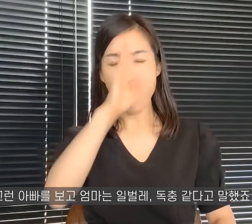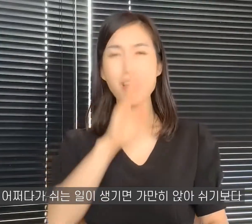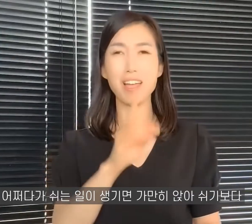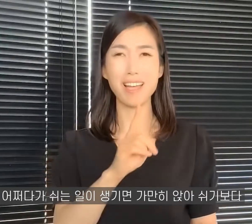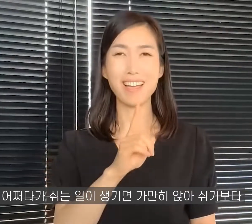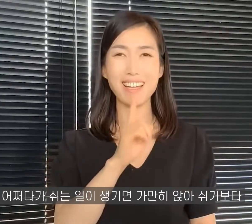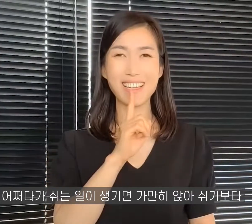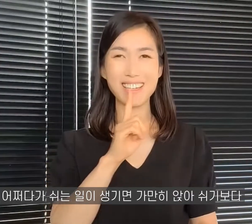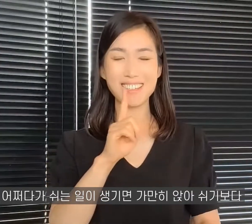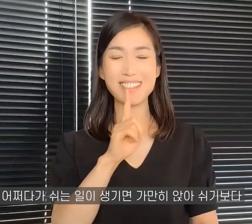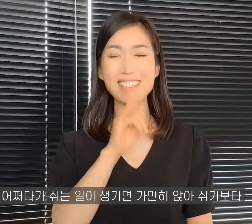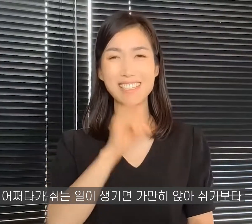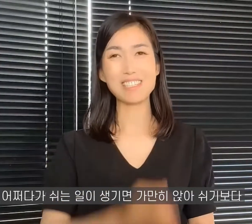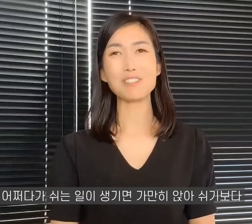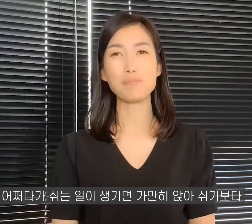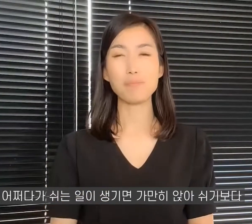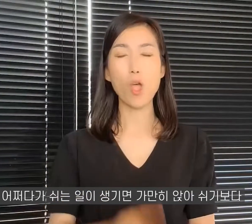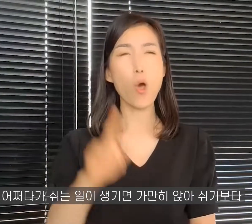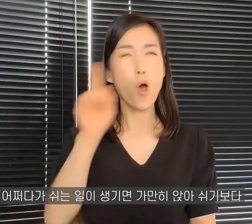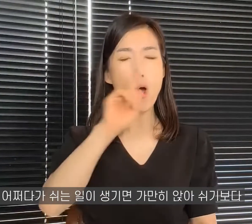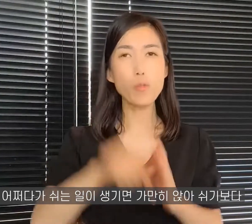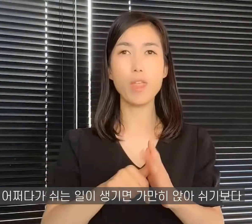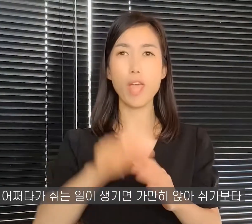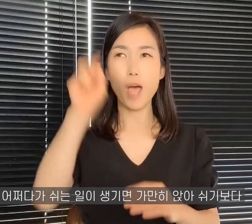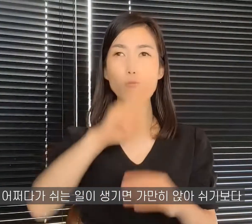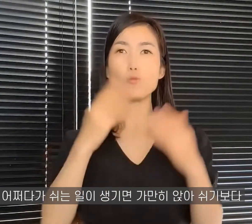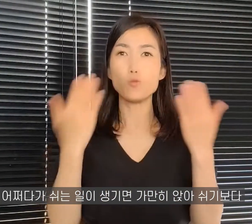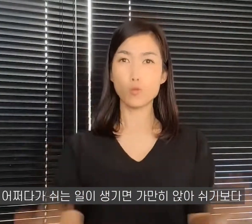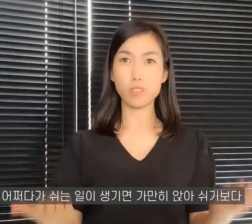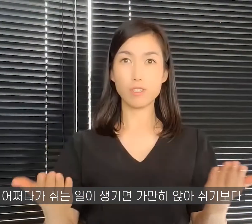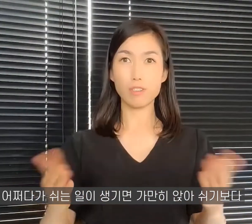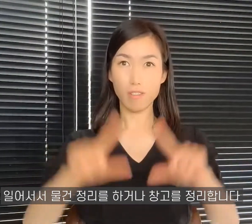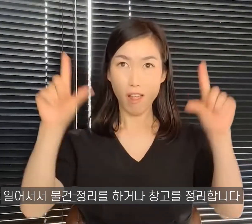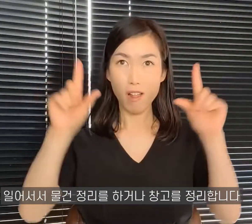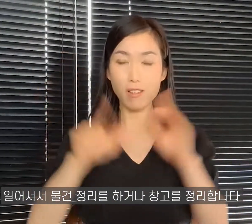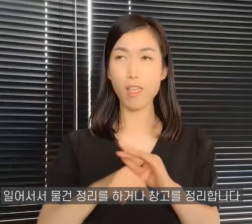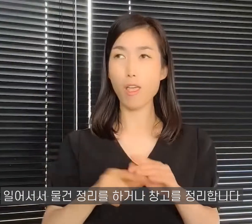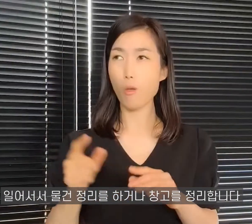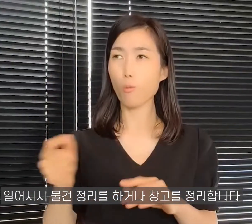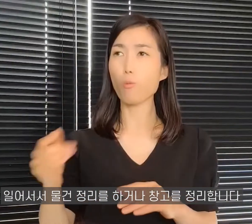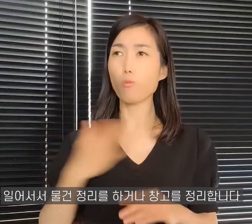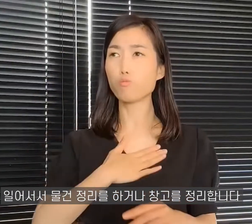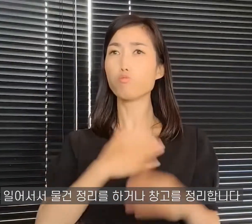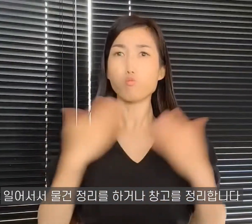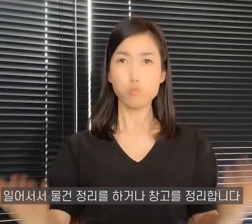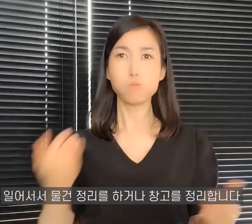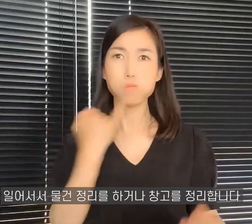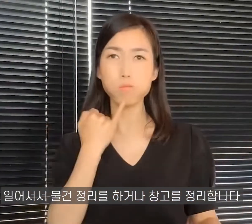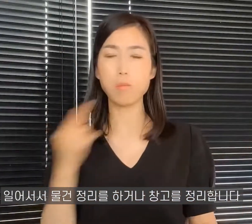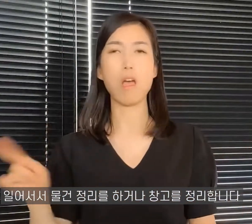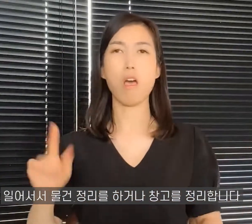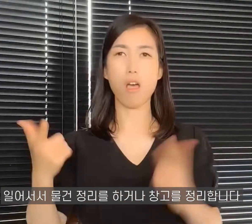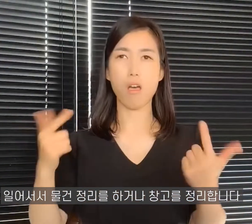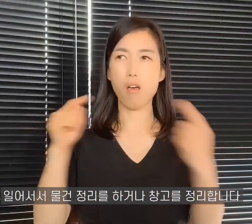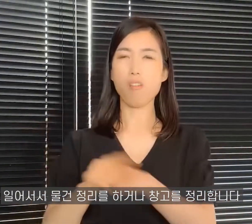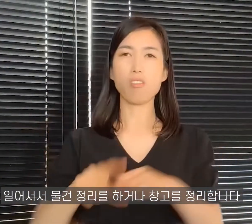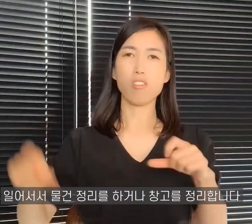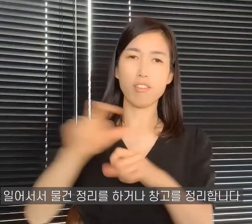어쩌다 쉬는 일이라도 생기면 가만히 앉아 쉬기 보다 일어서서 물건 정리를 하거나 참고를 정리합니다